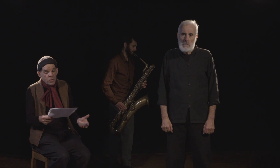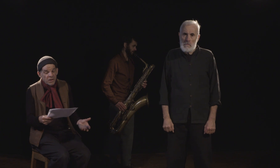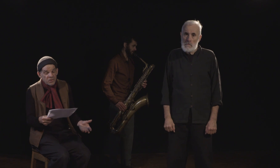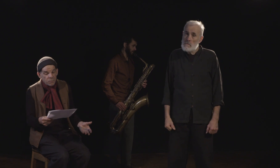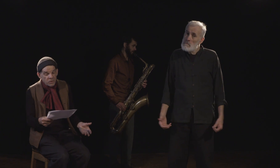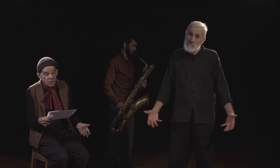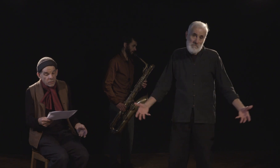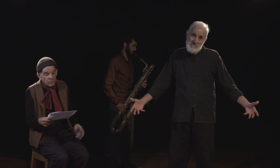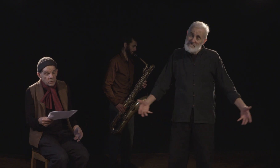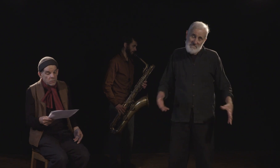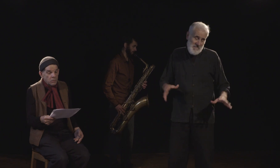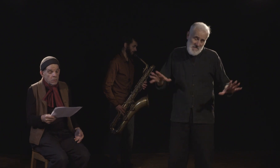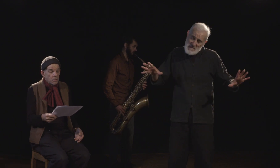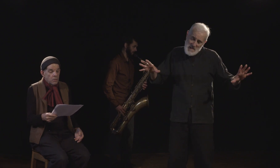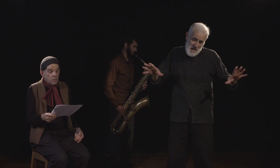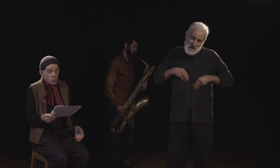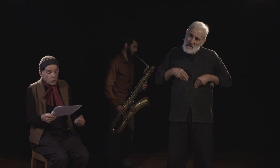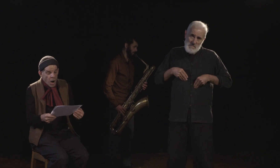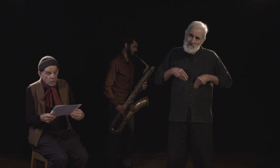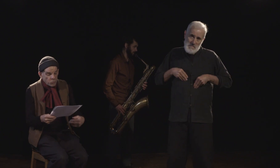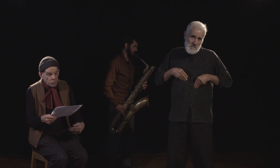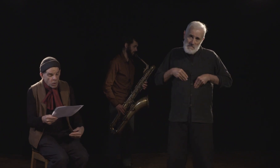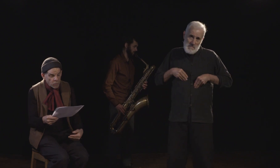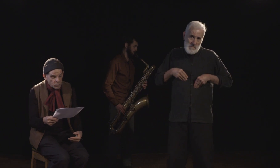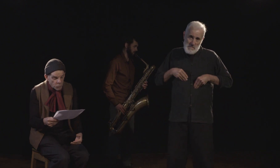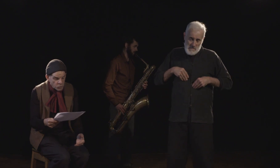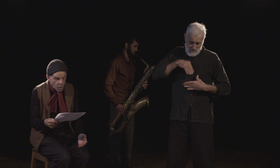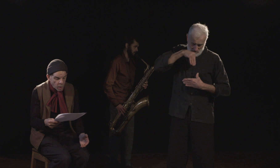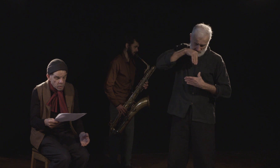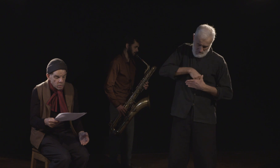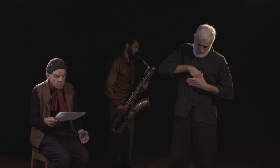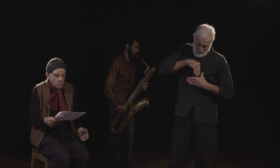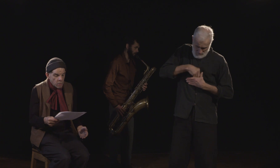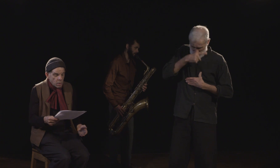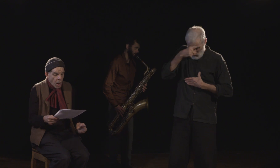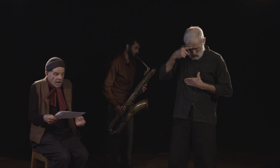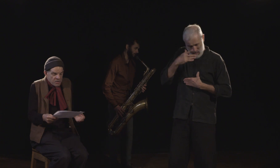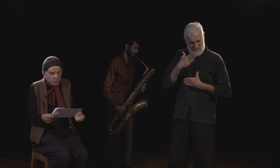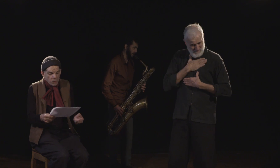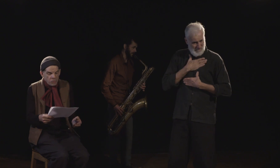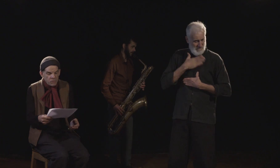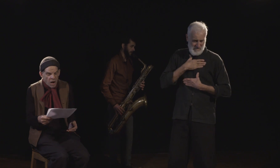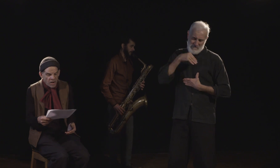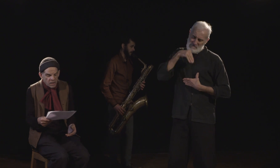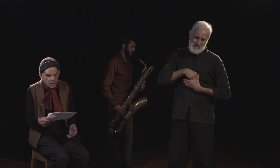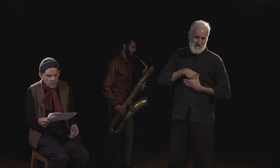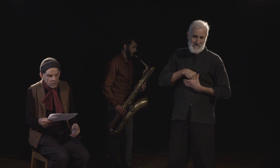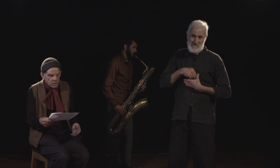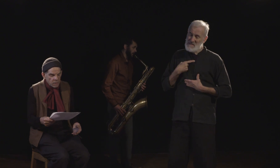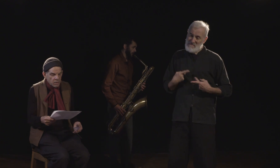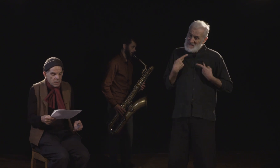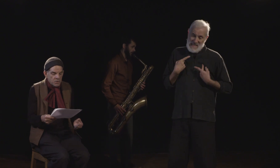Il faut l'accepter. Le noir dedans de soi. Accepter de vivre